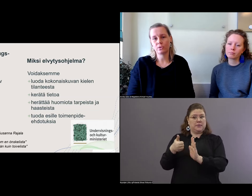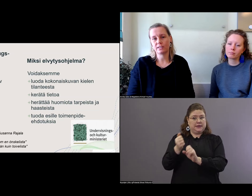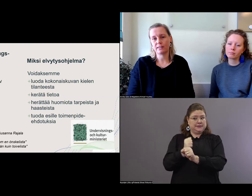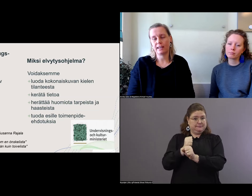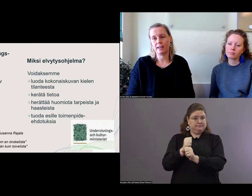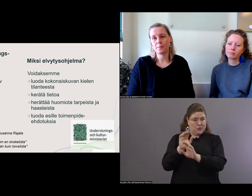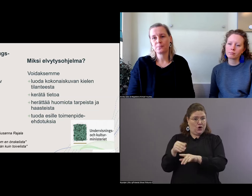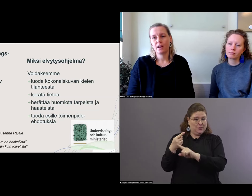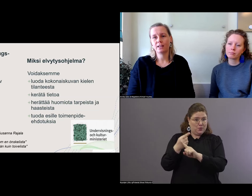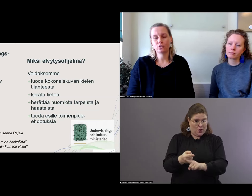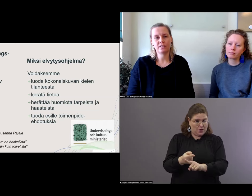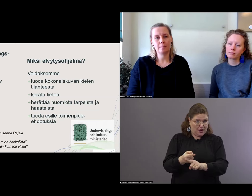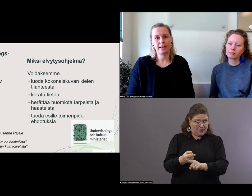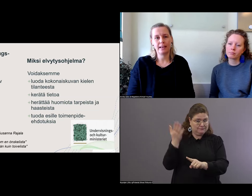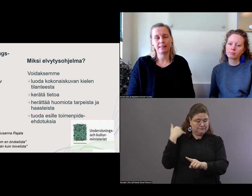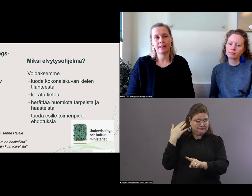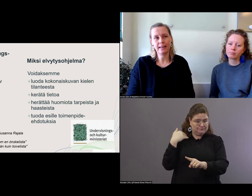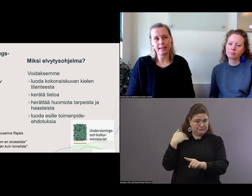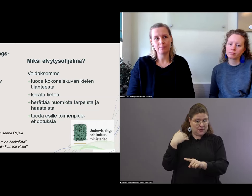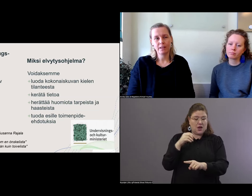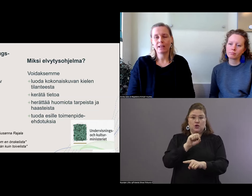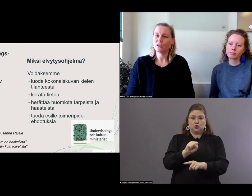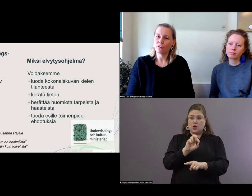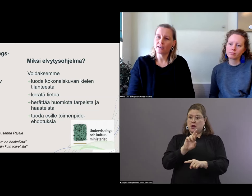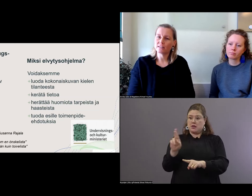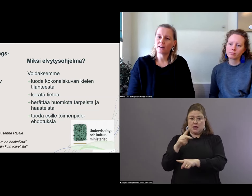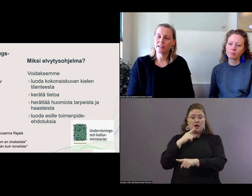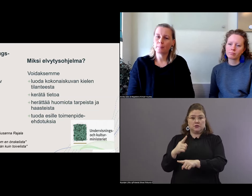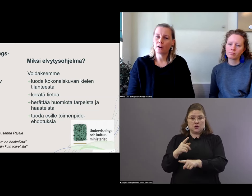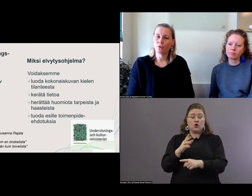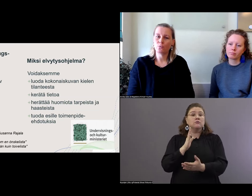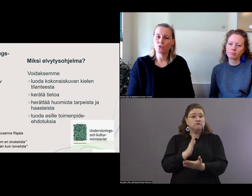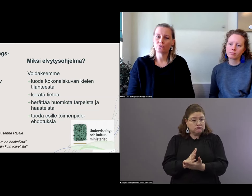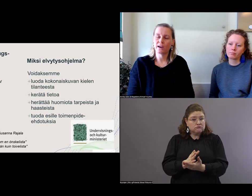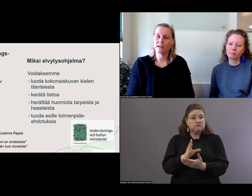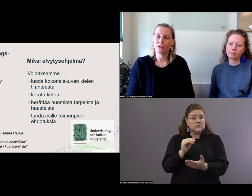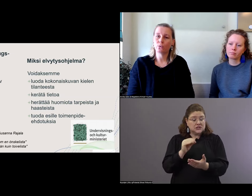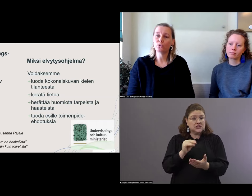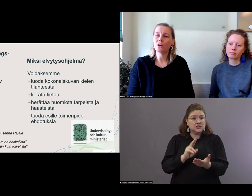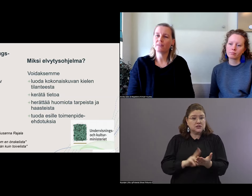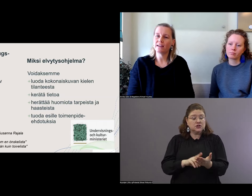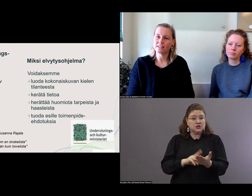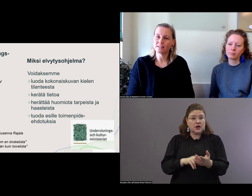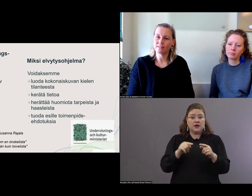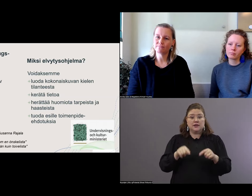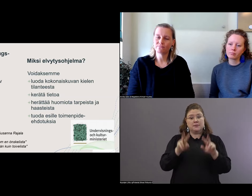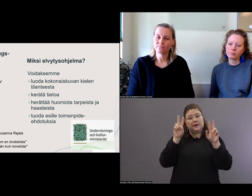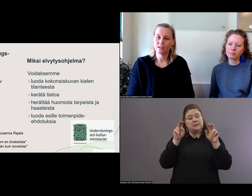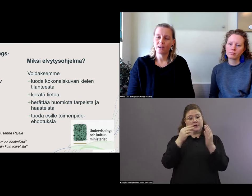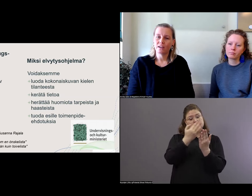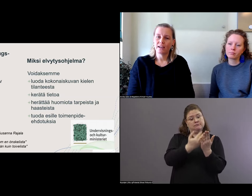sitä työstettiin, ja hän totesi meille, että niin, että oikeastaanhan tämä on myös vähän niin kuin